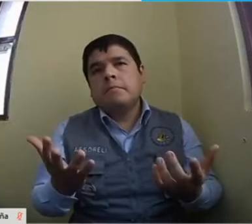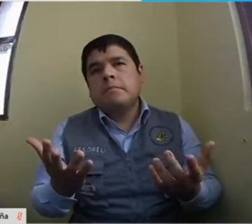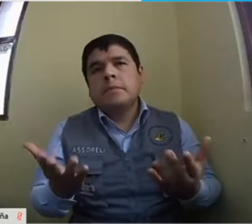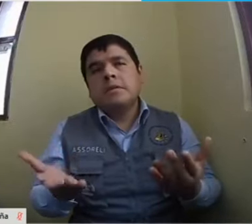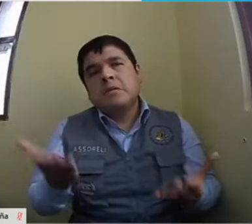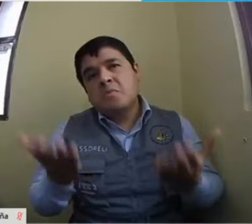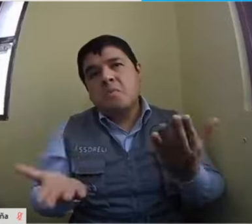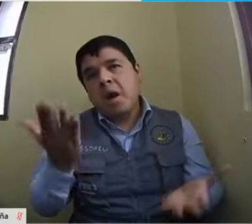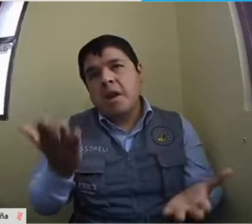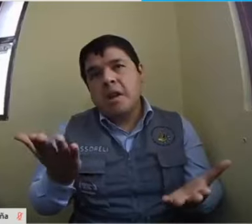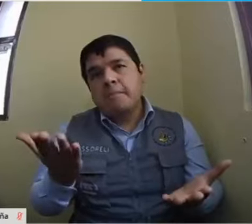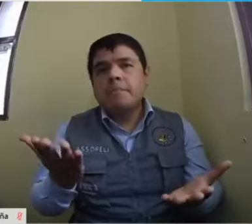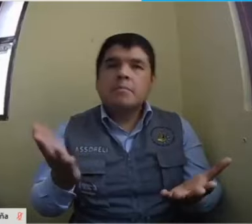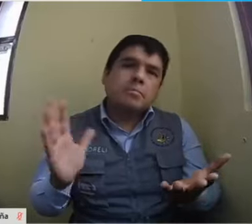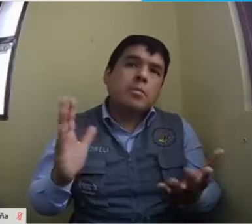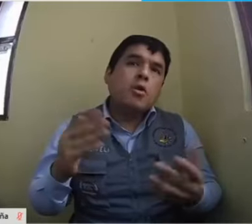también. ¿Cuál?